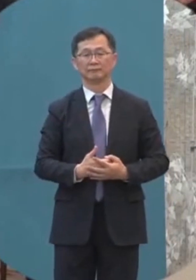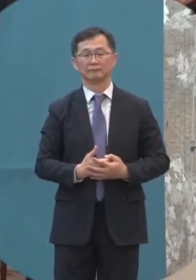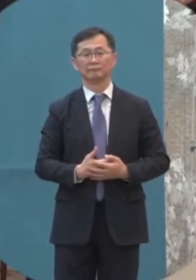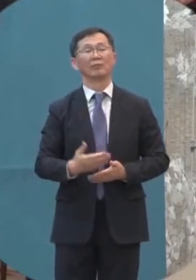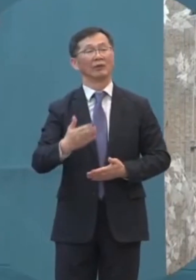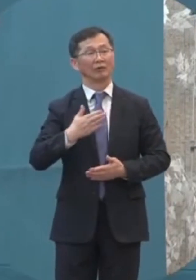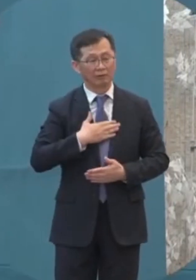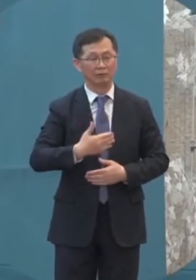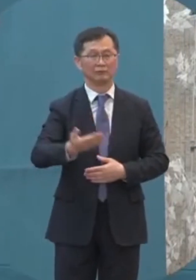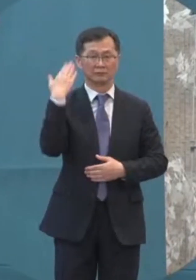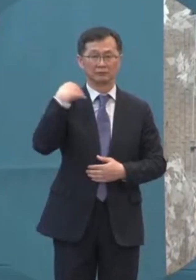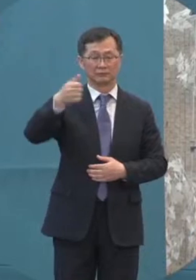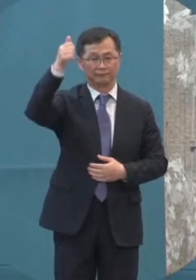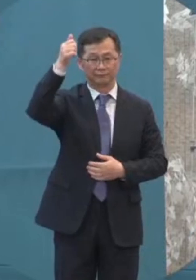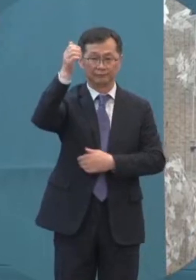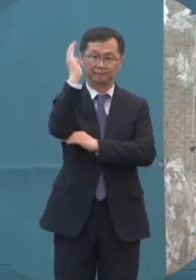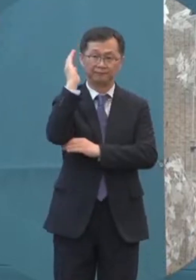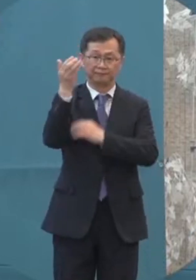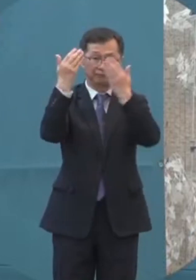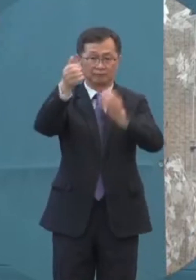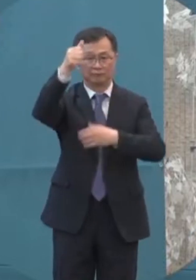저는 여러 번 말씀드렸습니다.